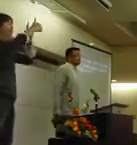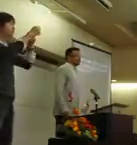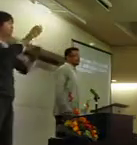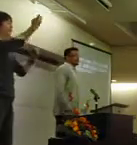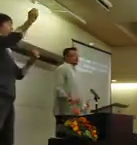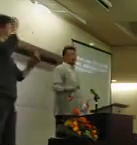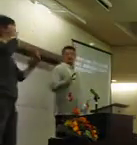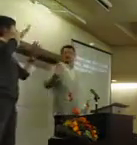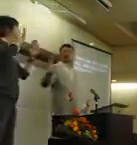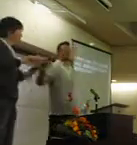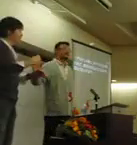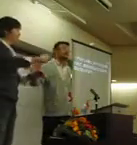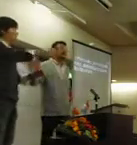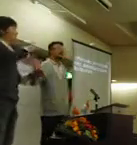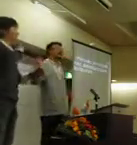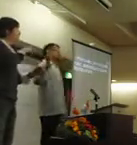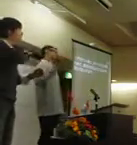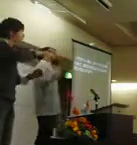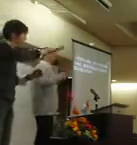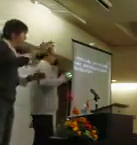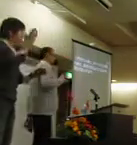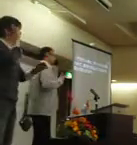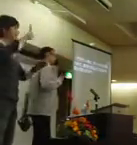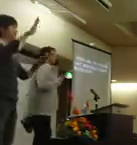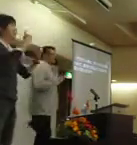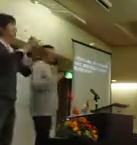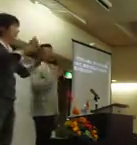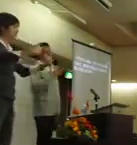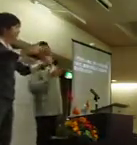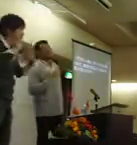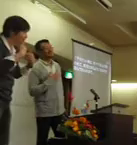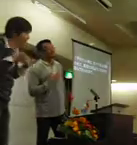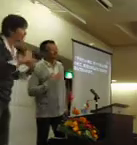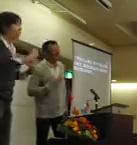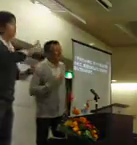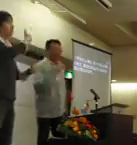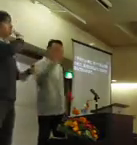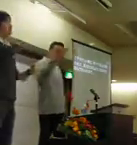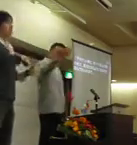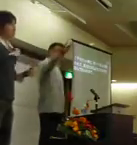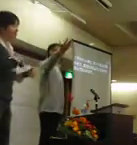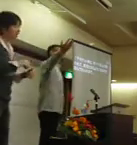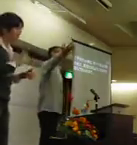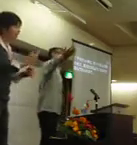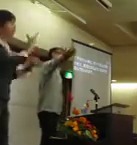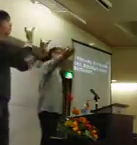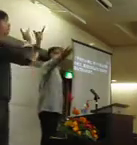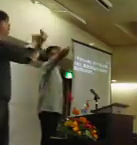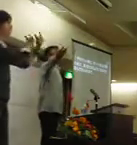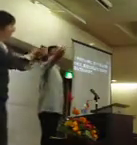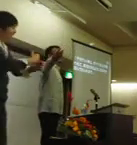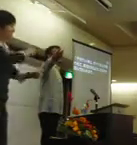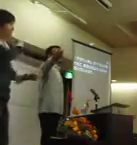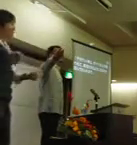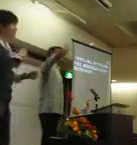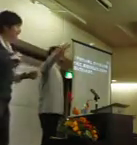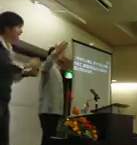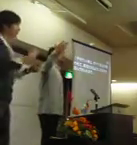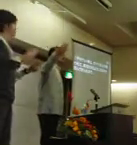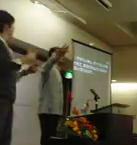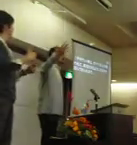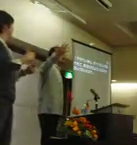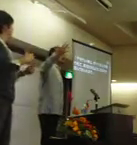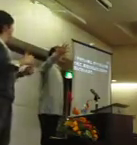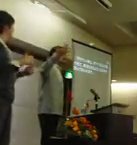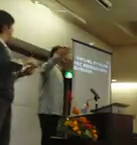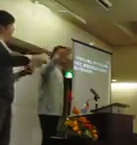。私たち伝道者に必要なのは忍耐ですね。お互いに忍耐が与えられるよう、忍耐